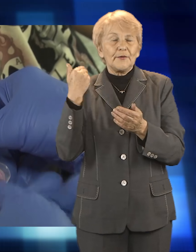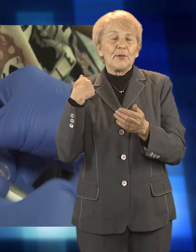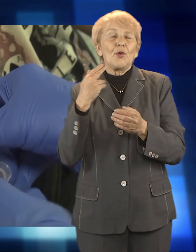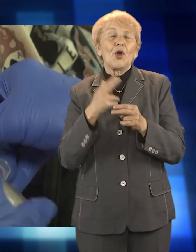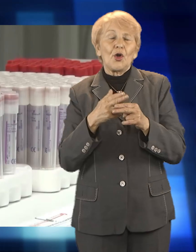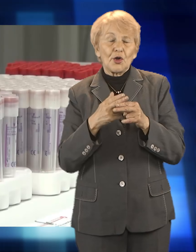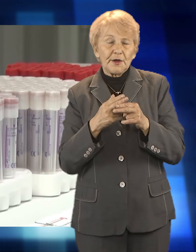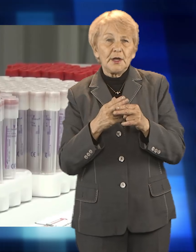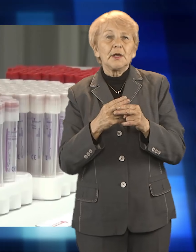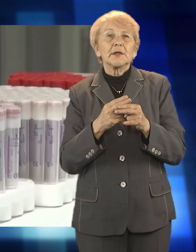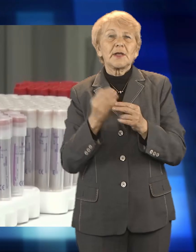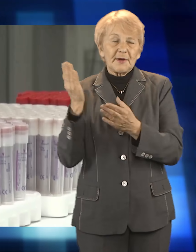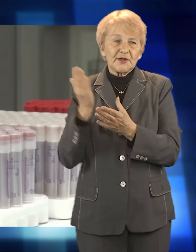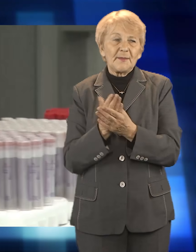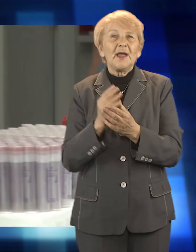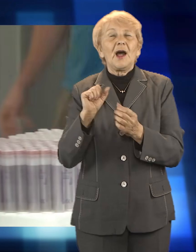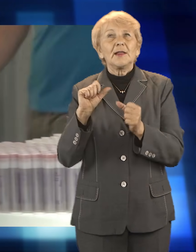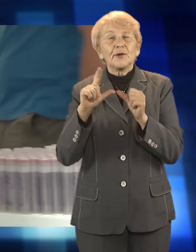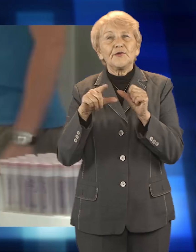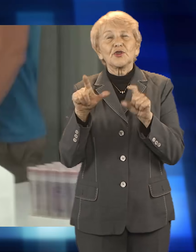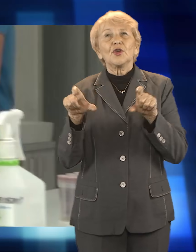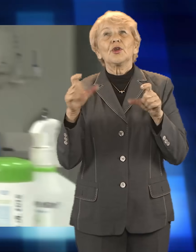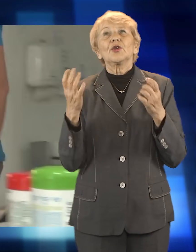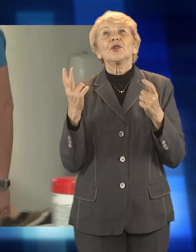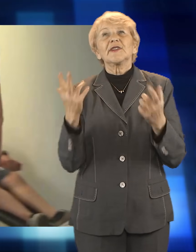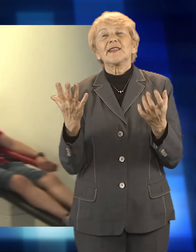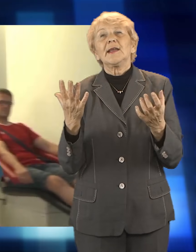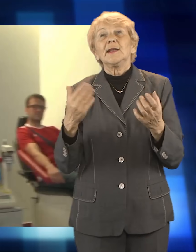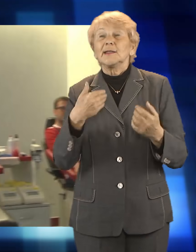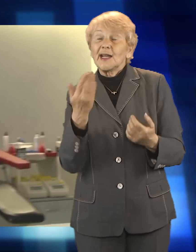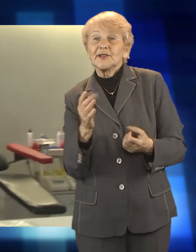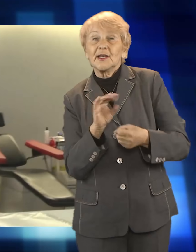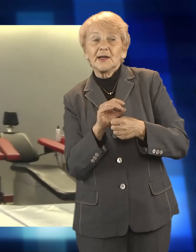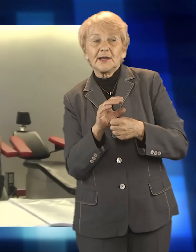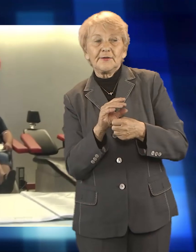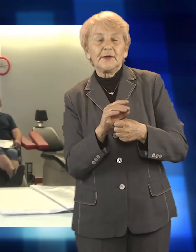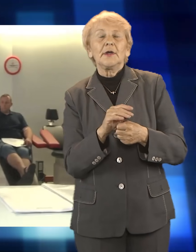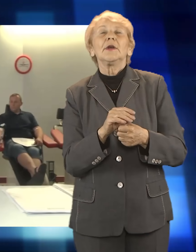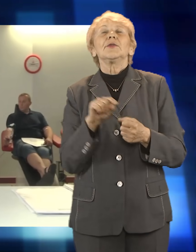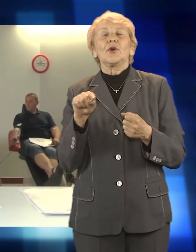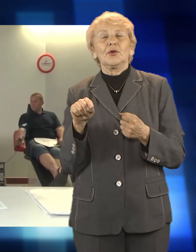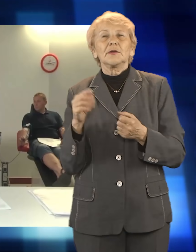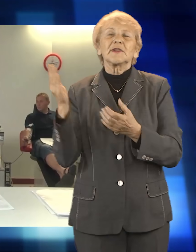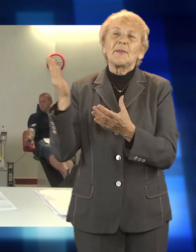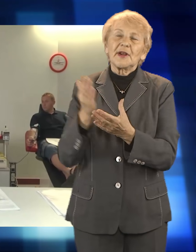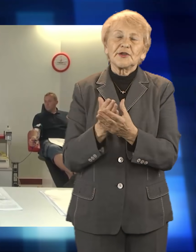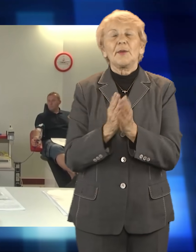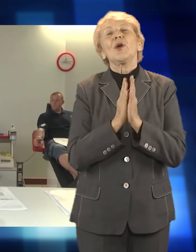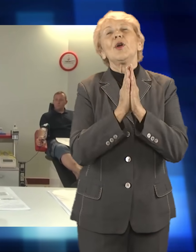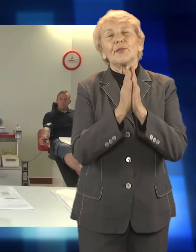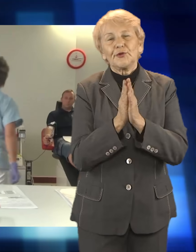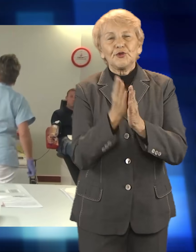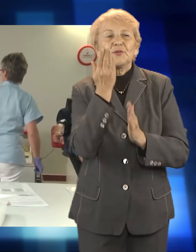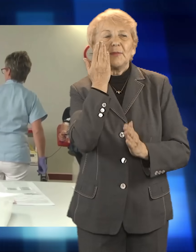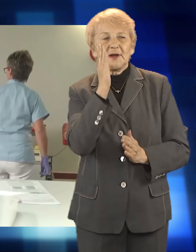powinni zmierzyć temperaturę ciała bo nie może przekraczać 37 stopni celsjusza poza tym nie mogą mieć żadnych objawów infekcji i być